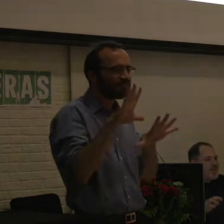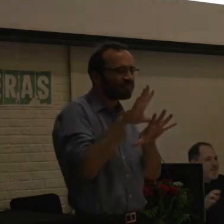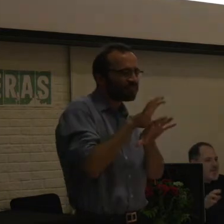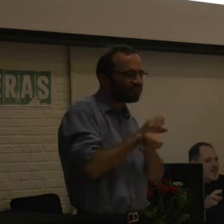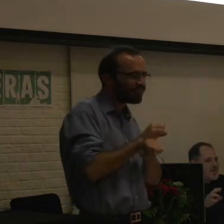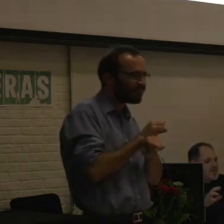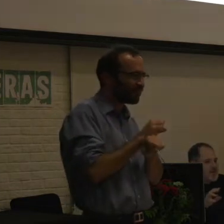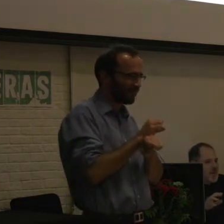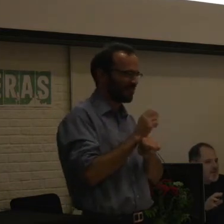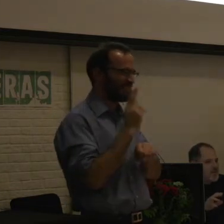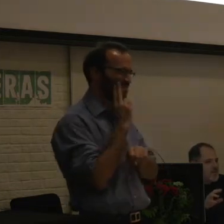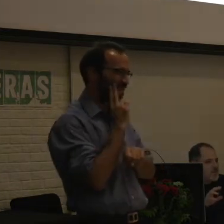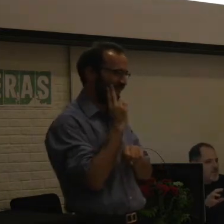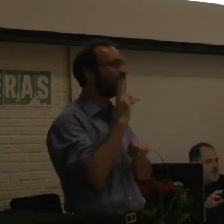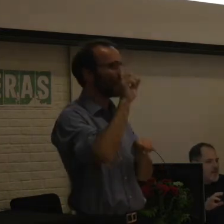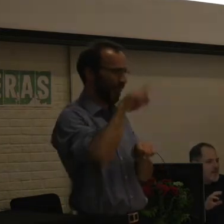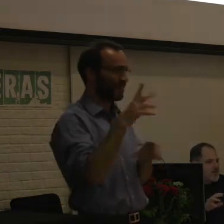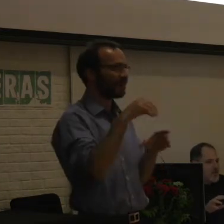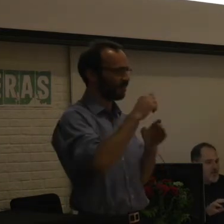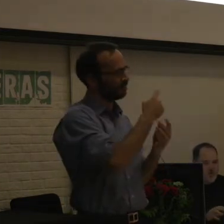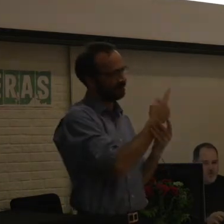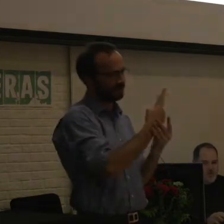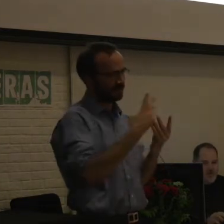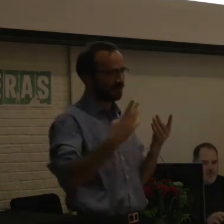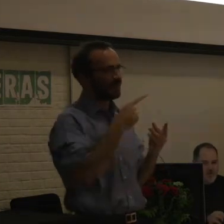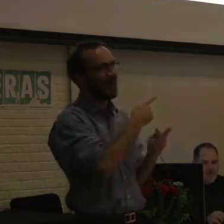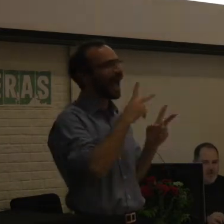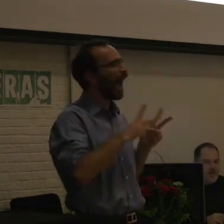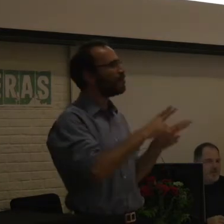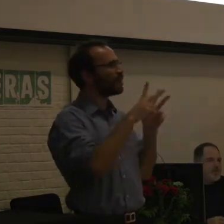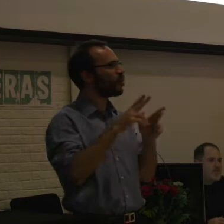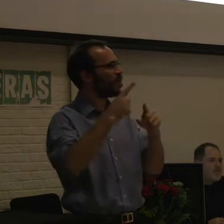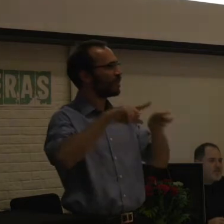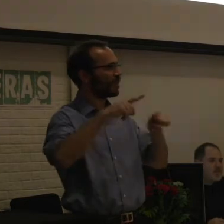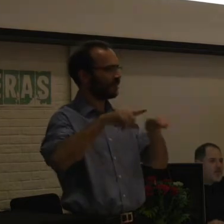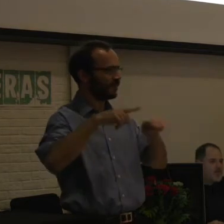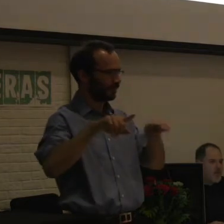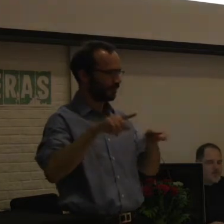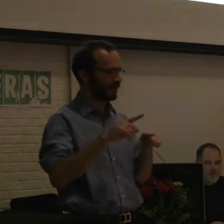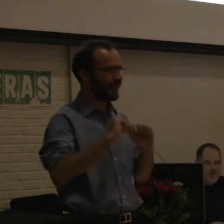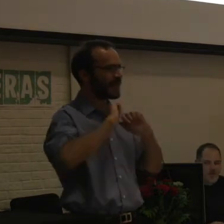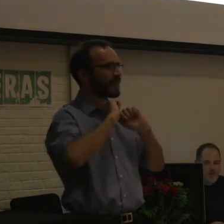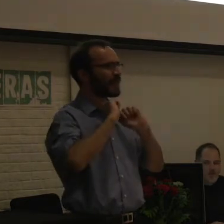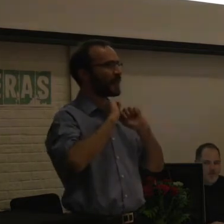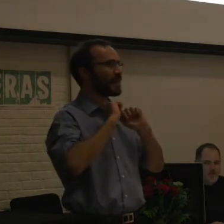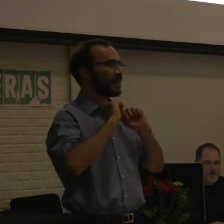Digamos que en estos ejes he ido ordenando los capítulos, así que empezamos el libro por los temas artísticos y